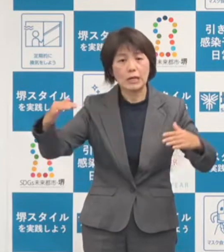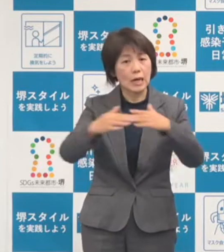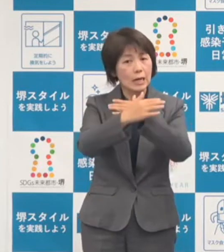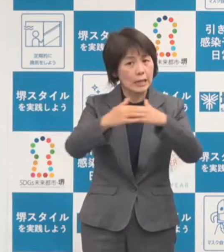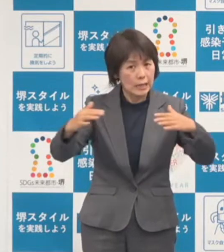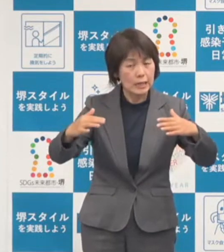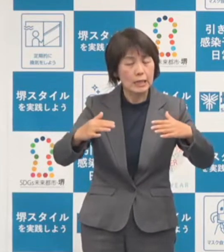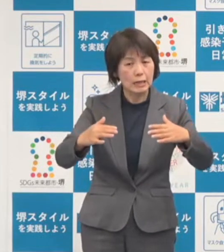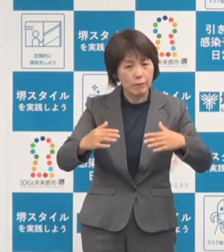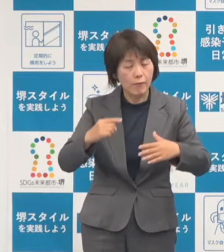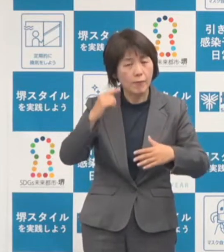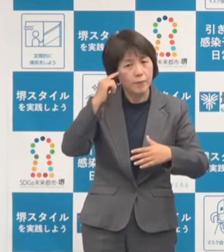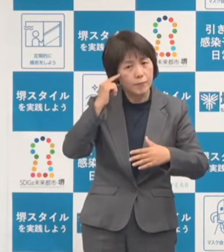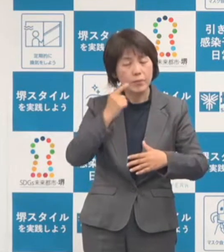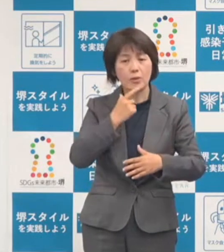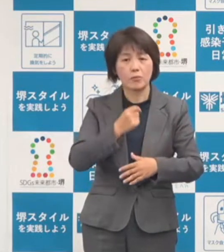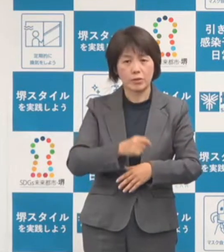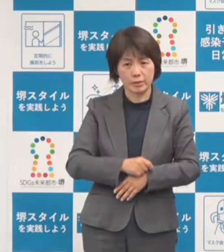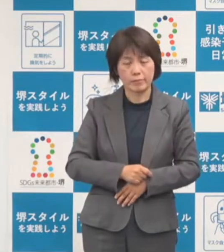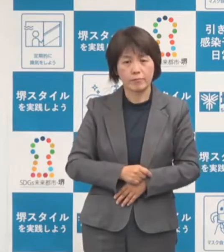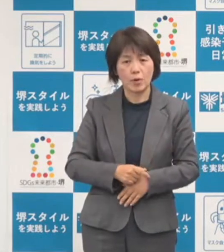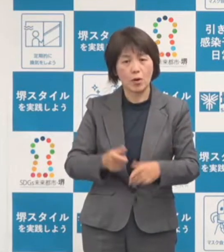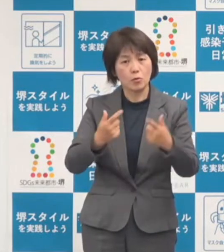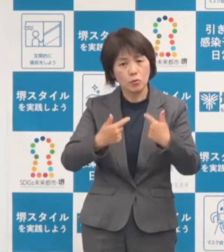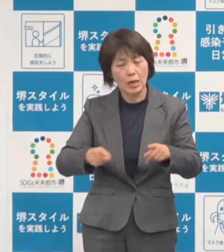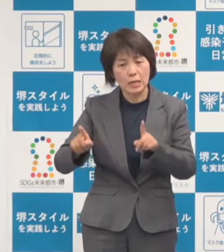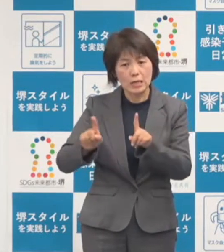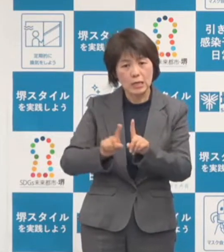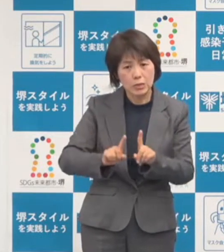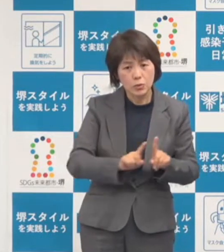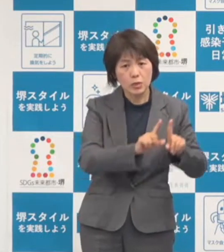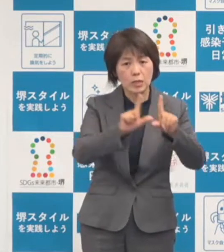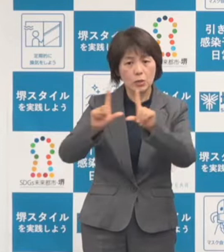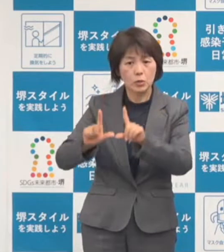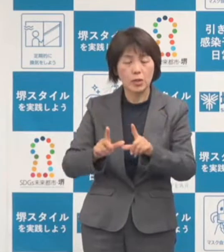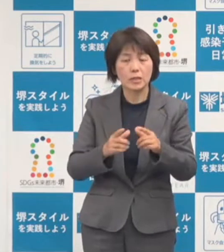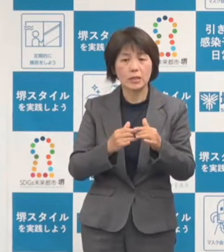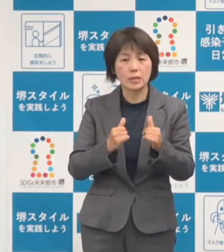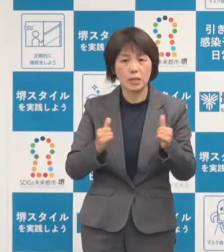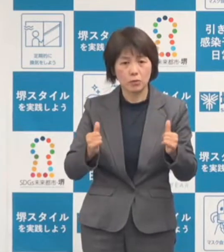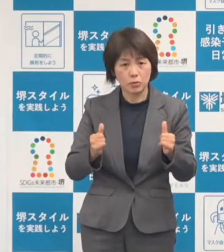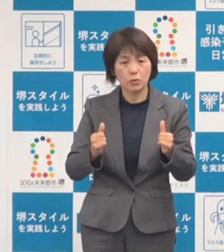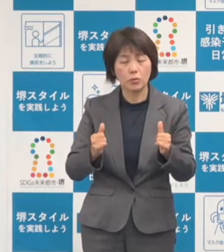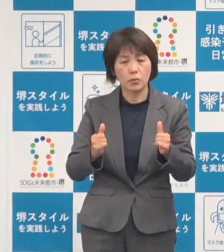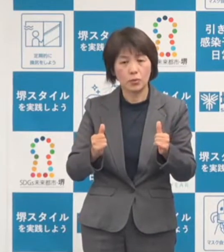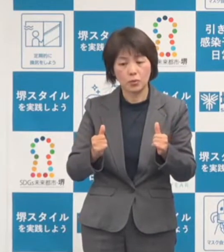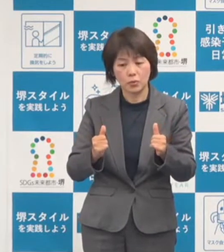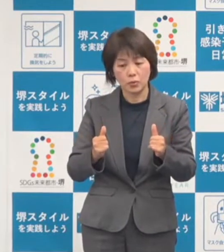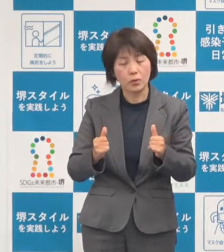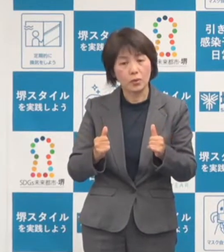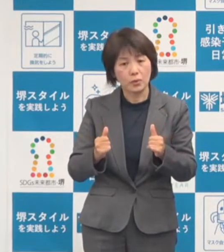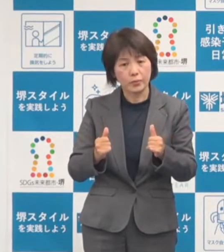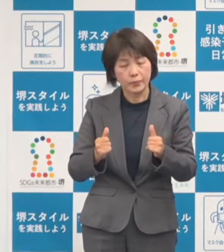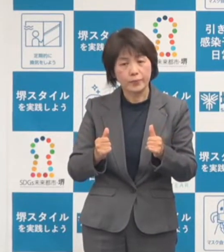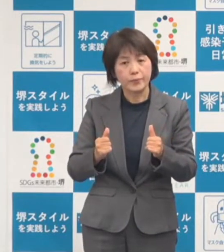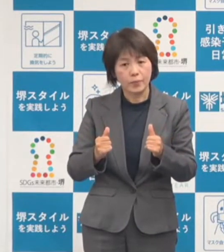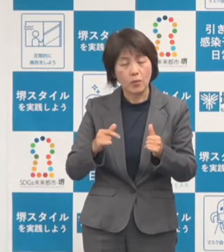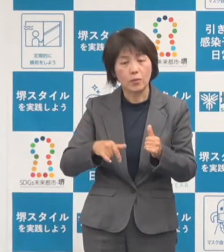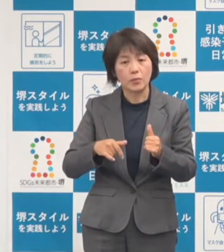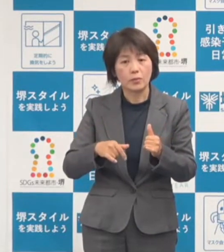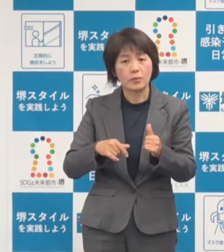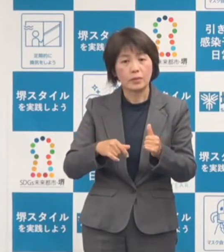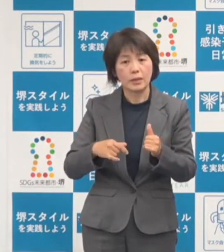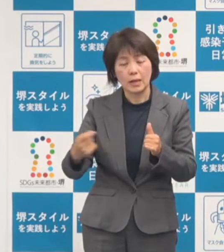いと思います。特に普段一緒に暮らしている方でない時がない方がいらっしゃるときは、部屋の換